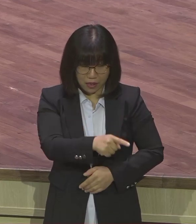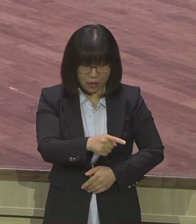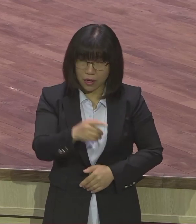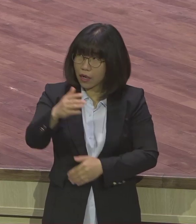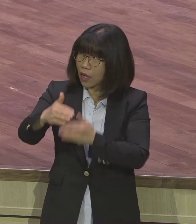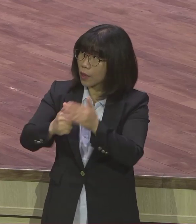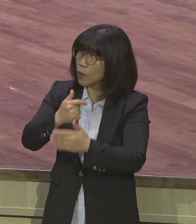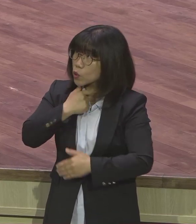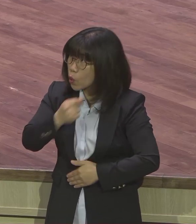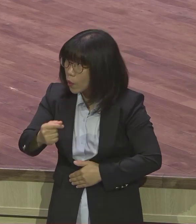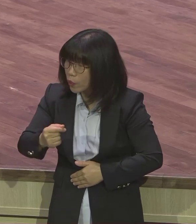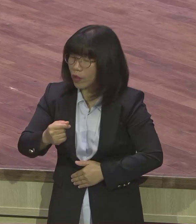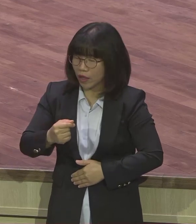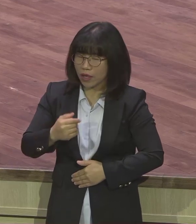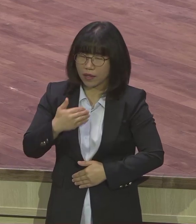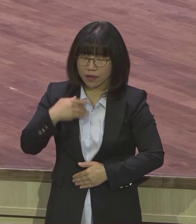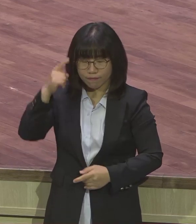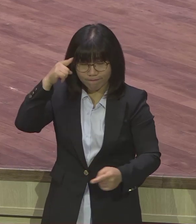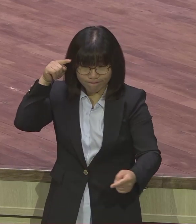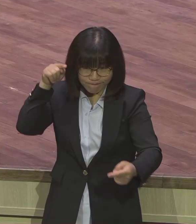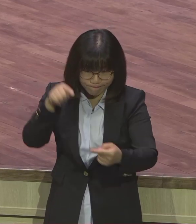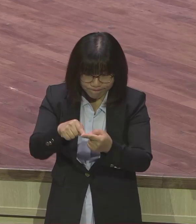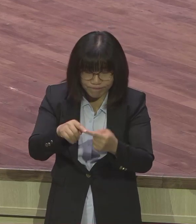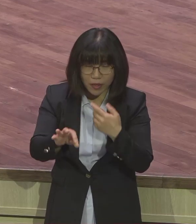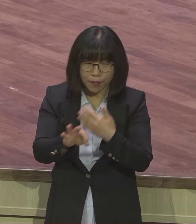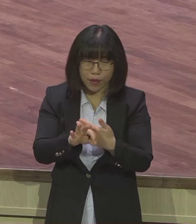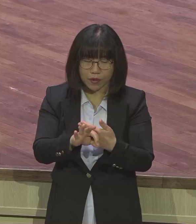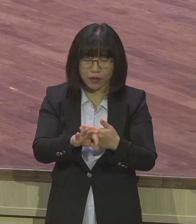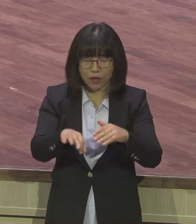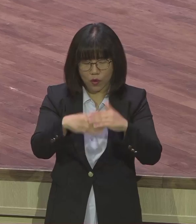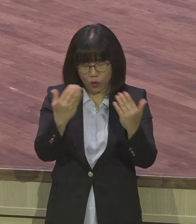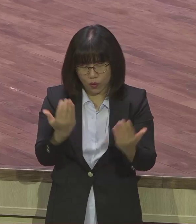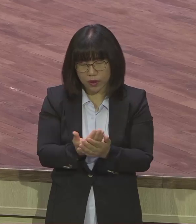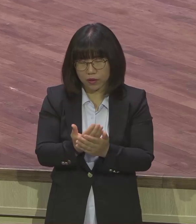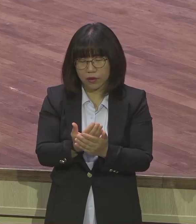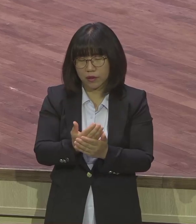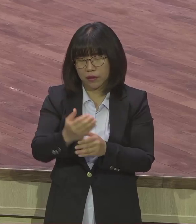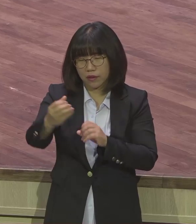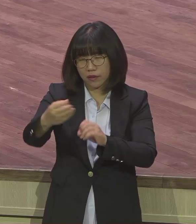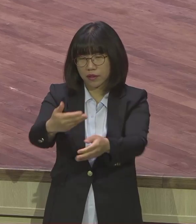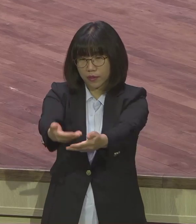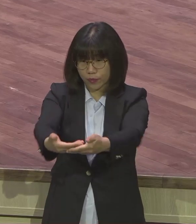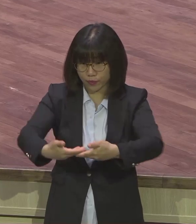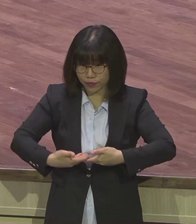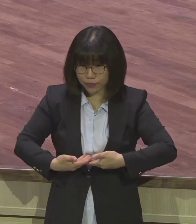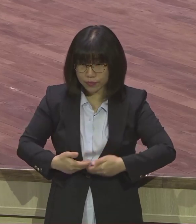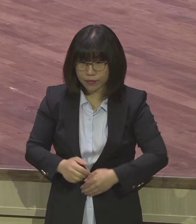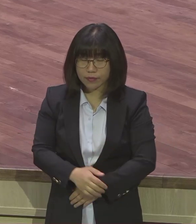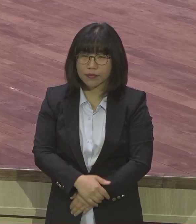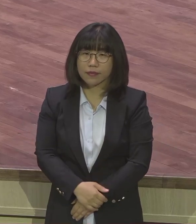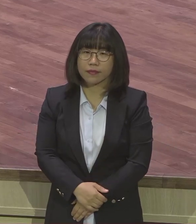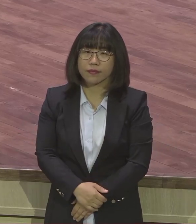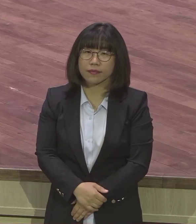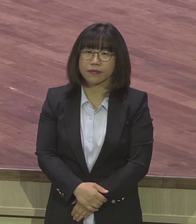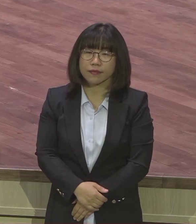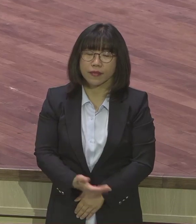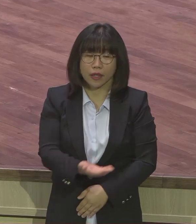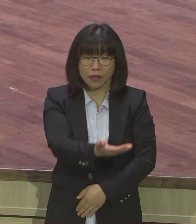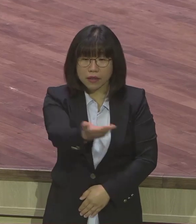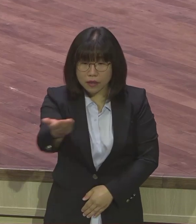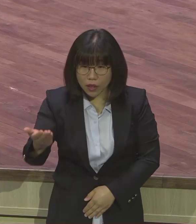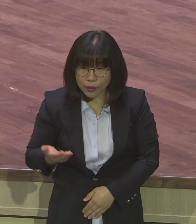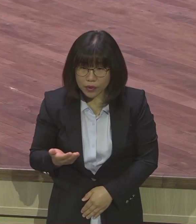거예요. 거기 올인했다. 끝난 거예요. 거기 모든 하나님의 소원이. 우리 영계대